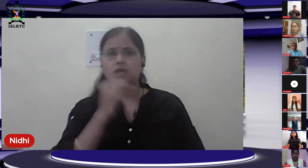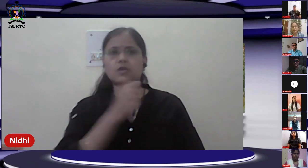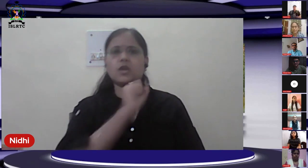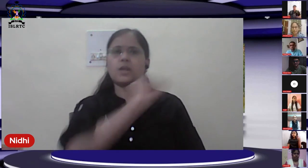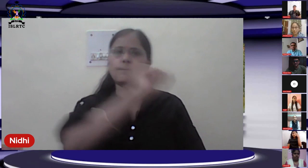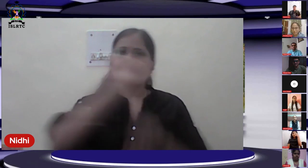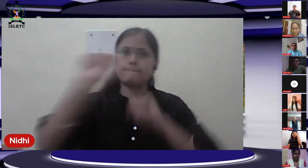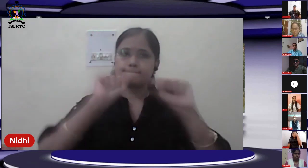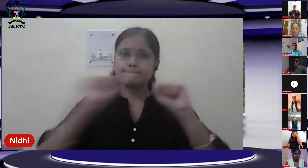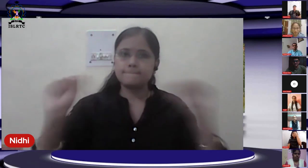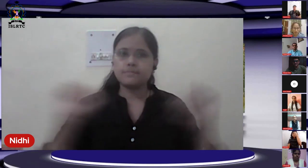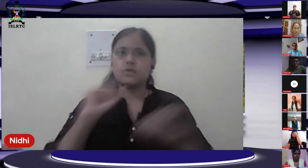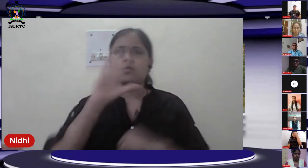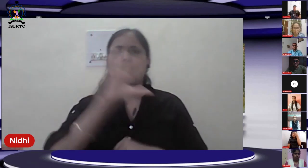दें।